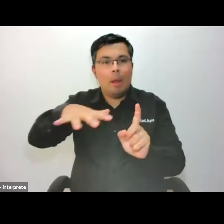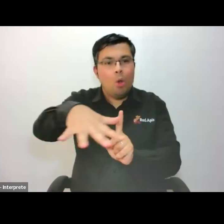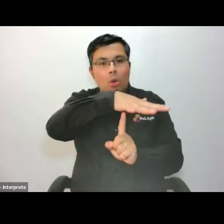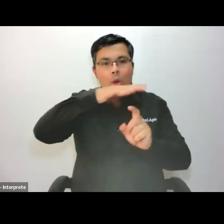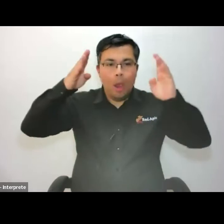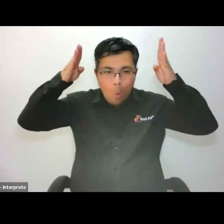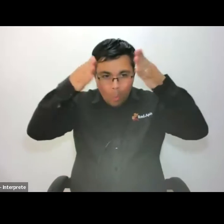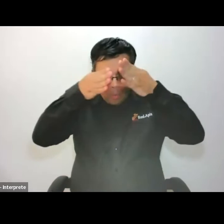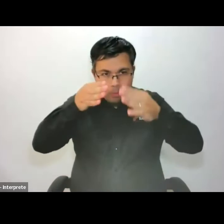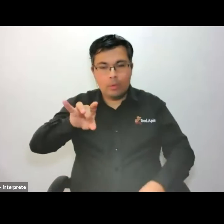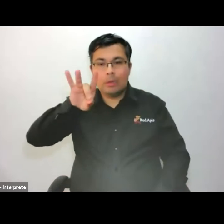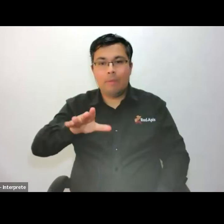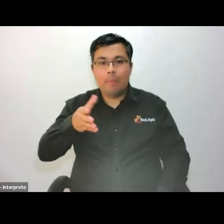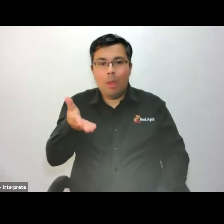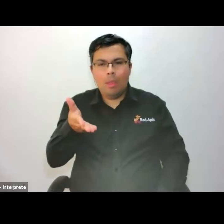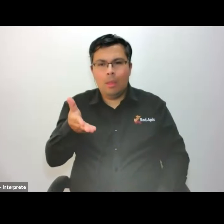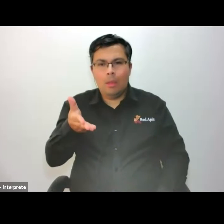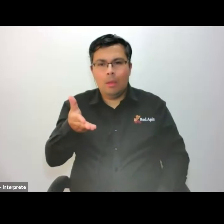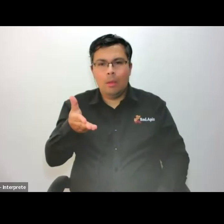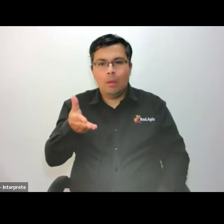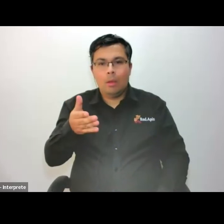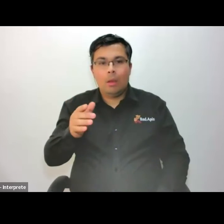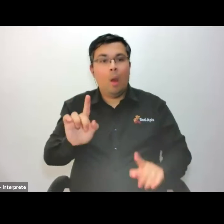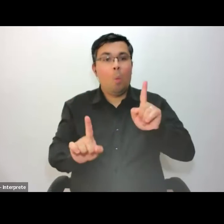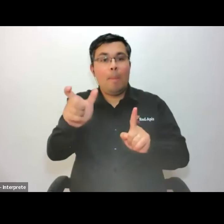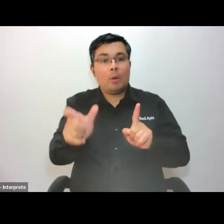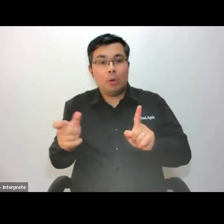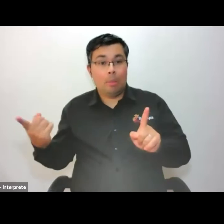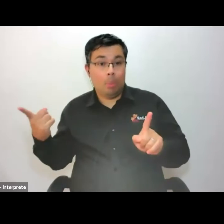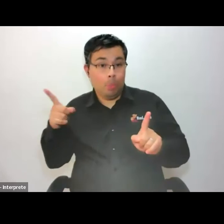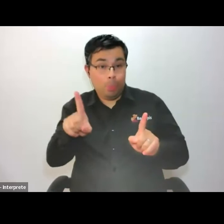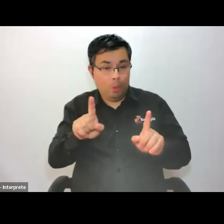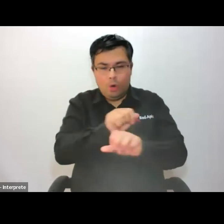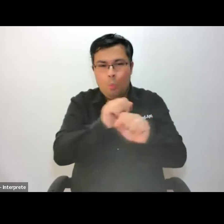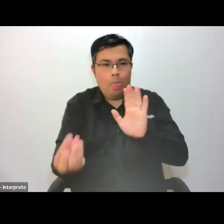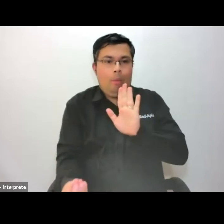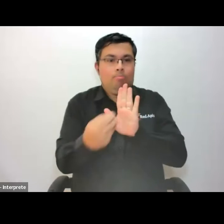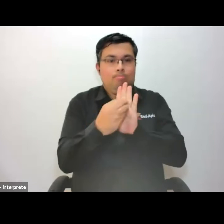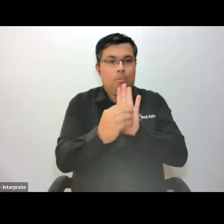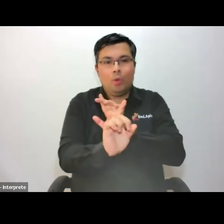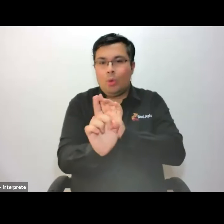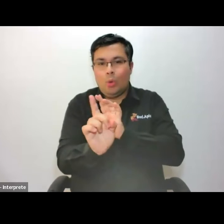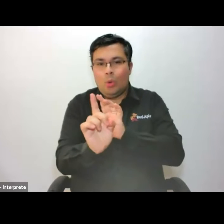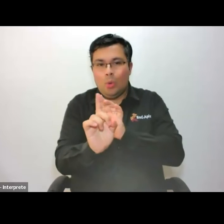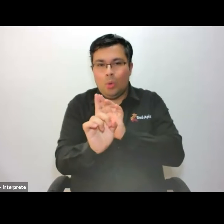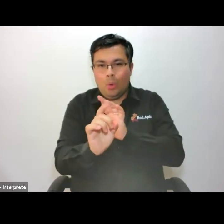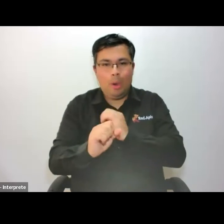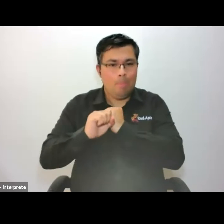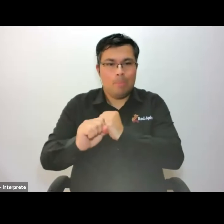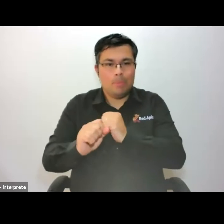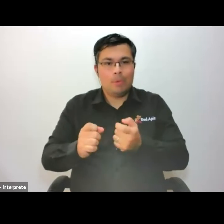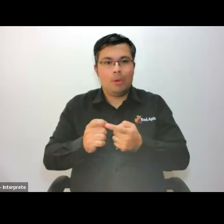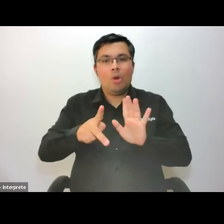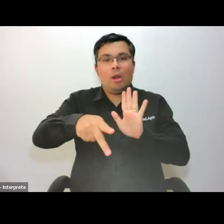puede nadie podría aplicar aquello y eso efectivamente contraviene lo que la norma establece. Por